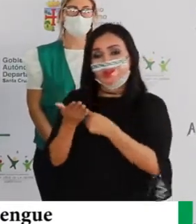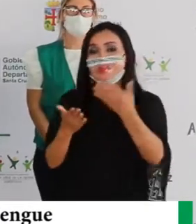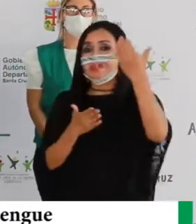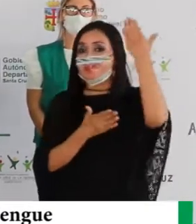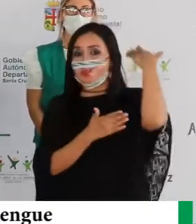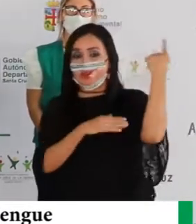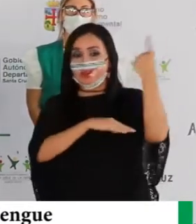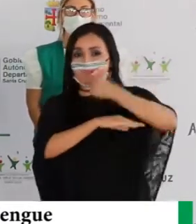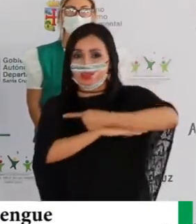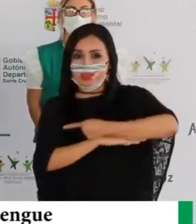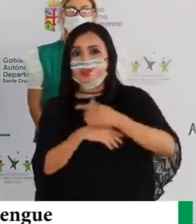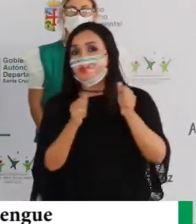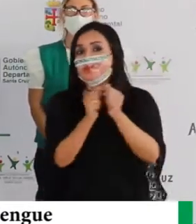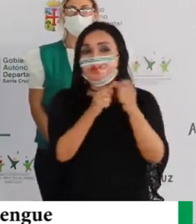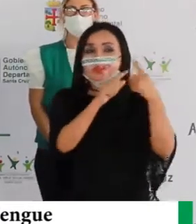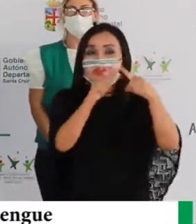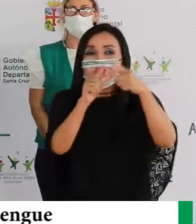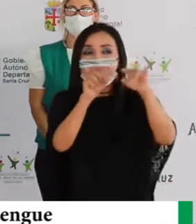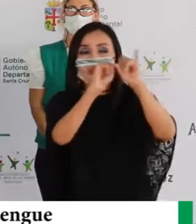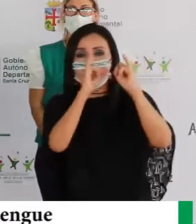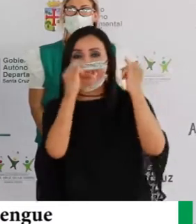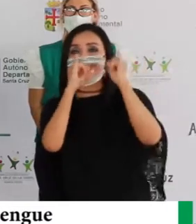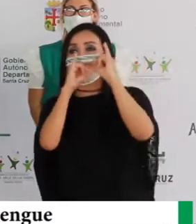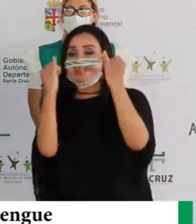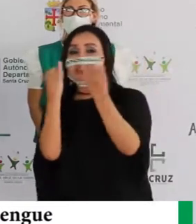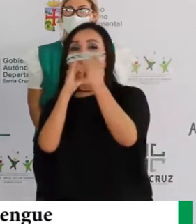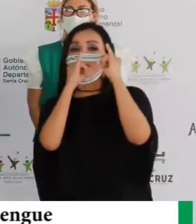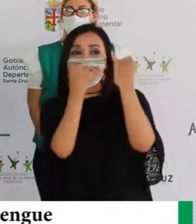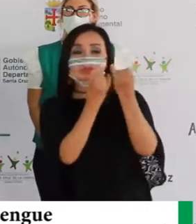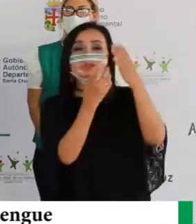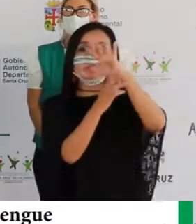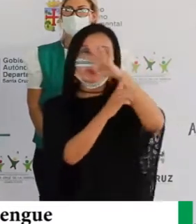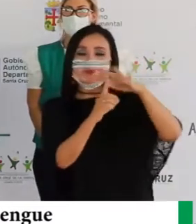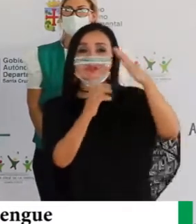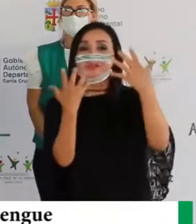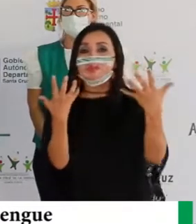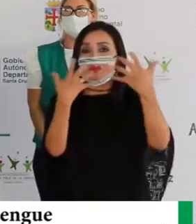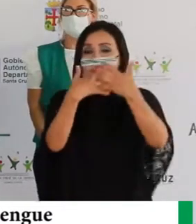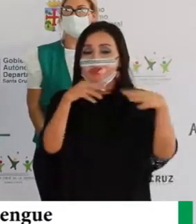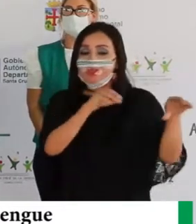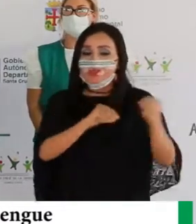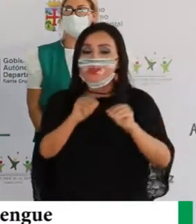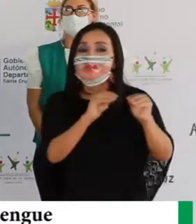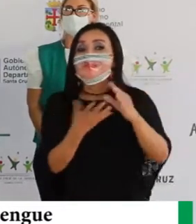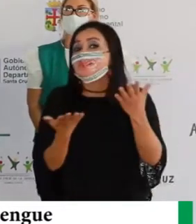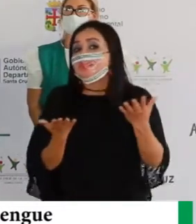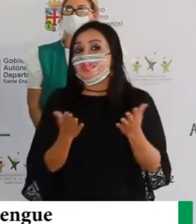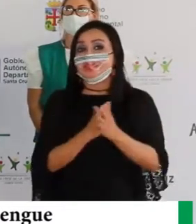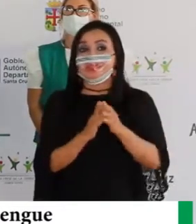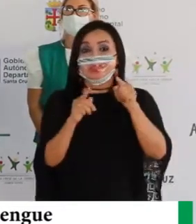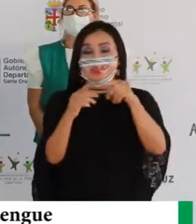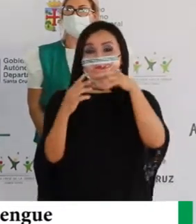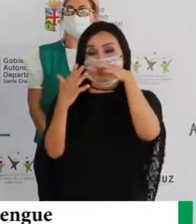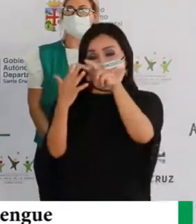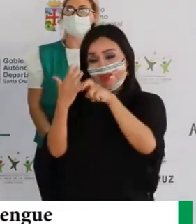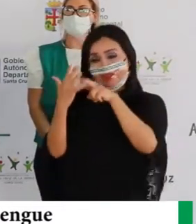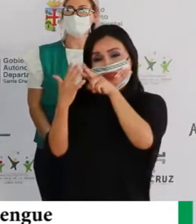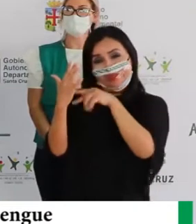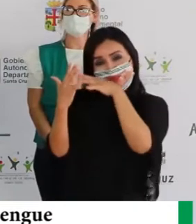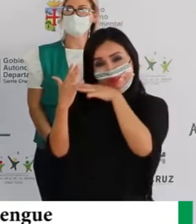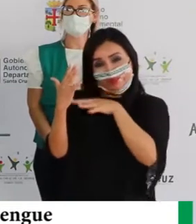anteriores días con las instancias respectivas para poder coordinar las acciones de este estudio